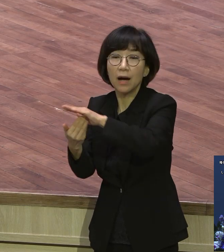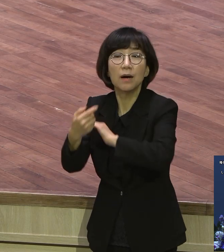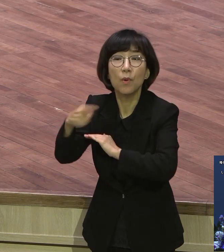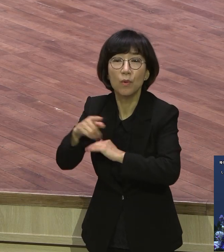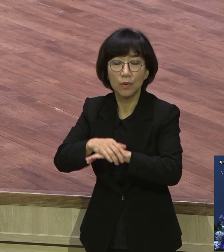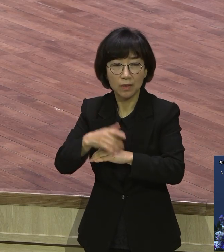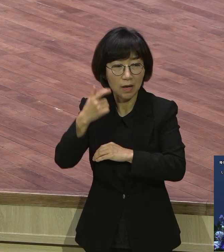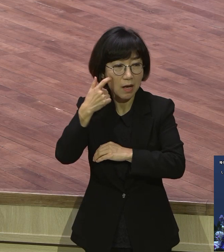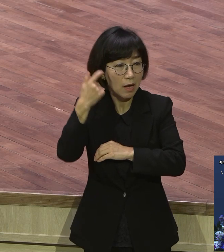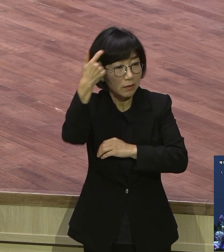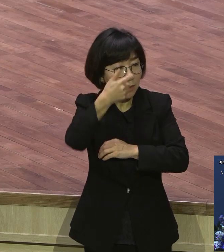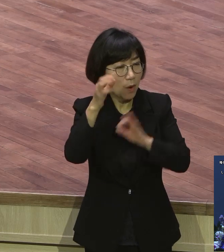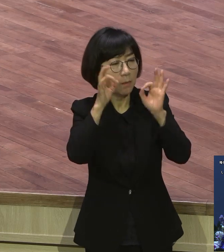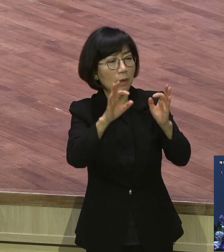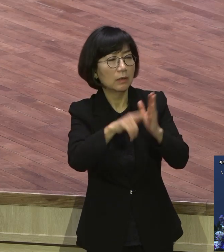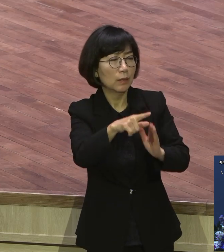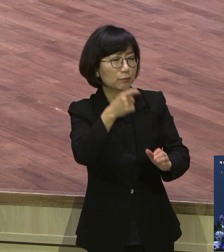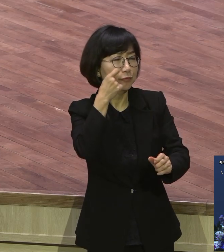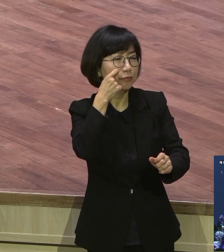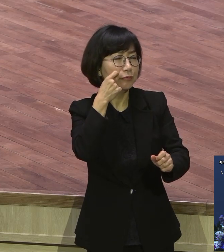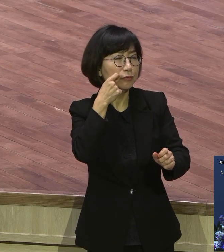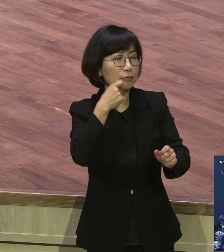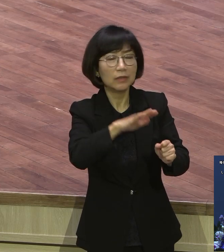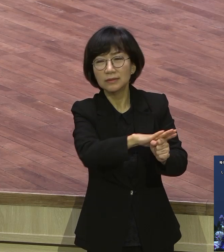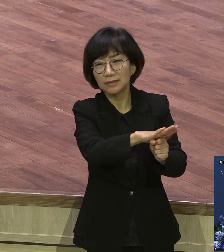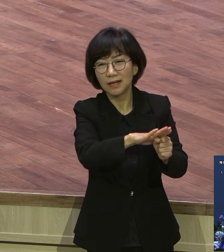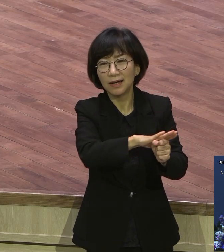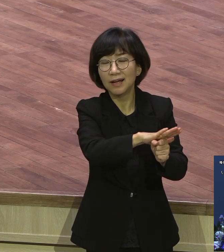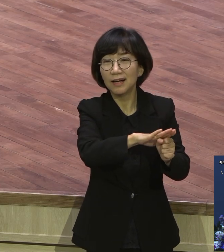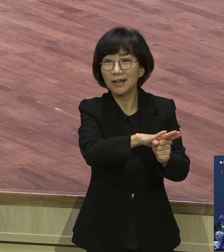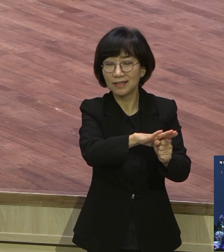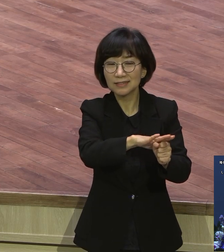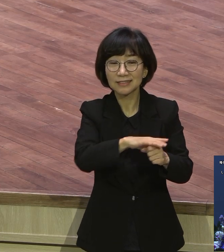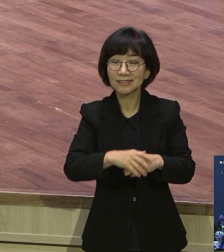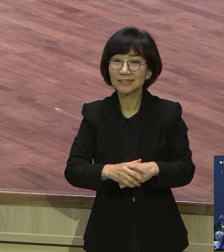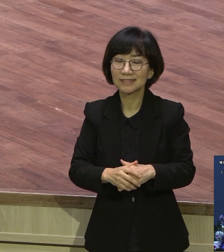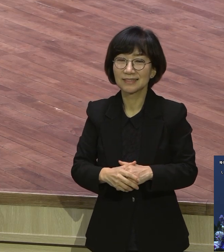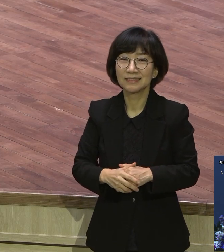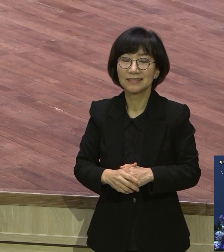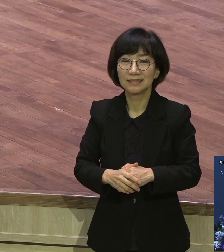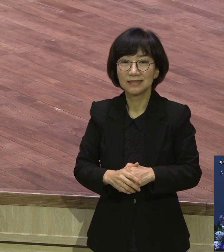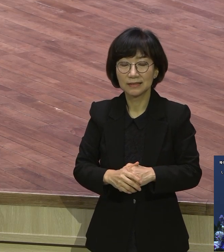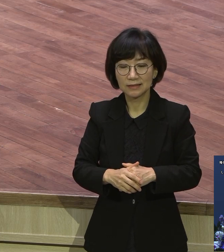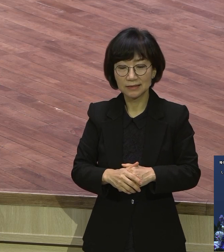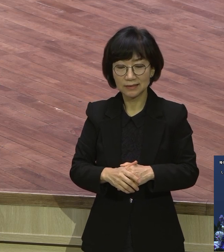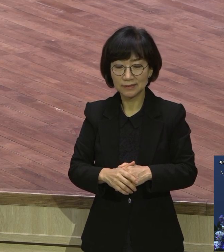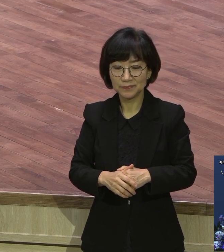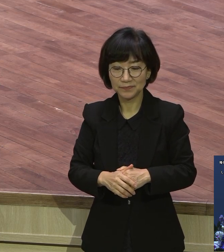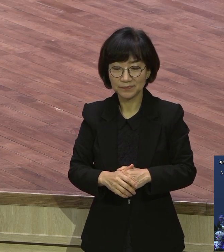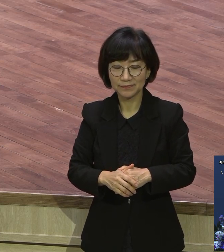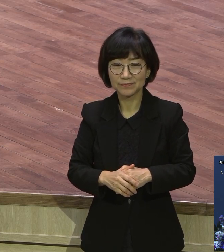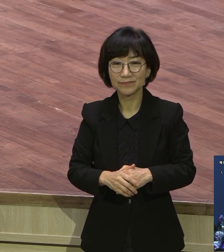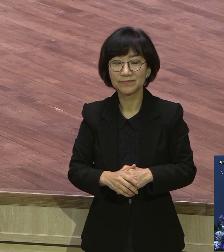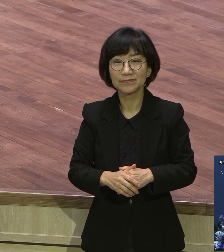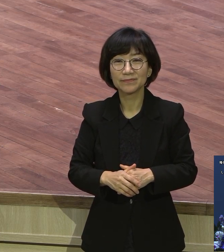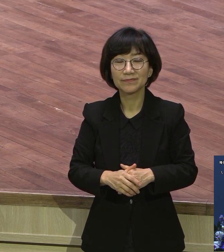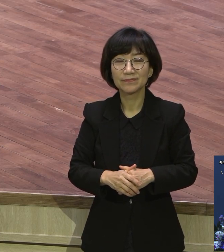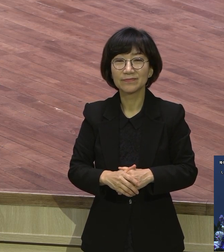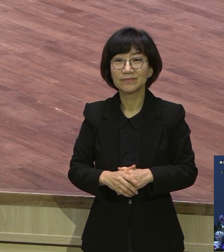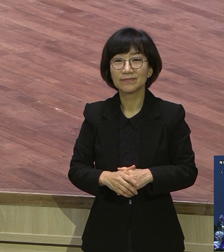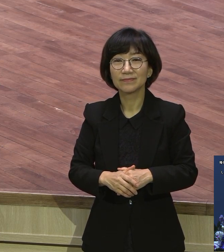극률이다 그랬어요 최고의 극률 영혼을 불쌍히 여기는 극률이 최고 극률이에요 성경이 말하는